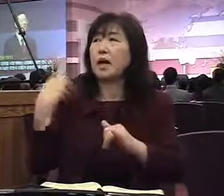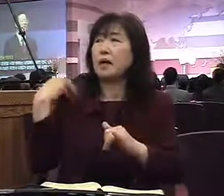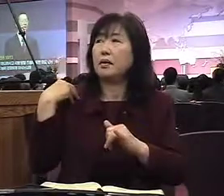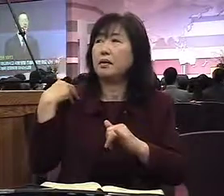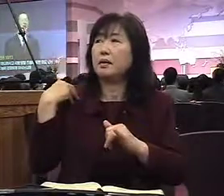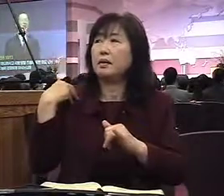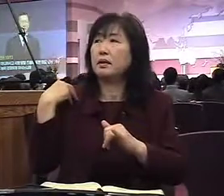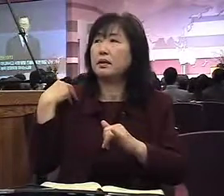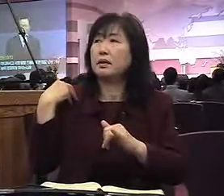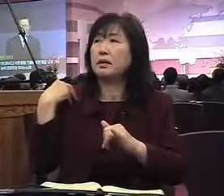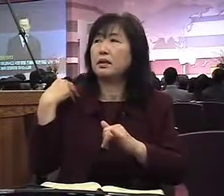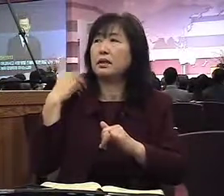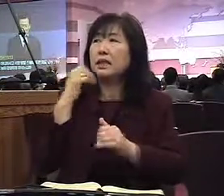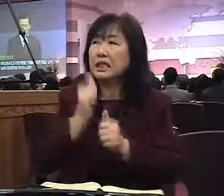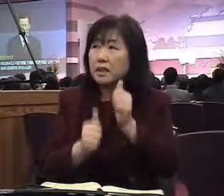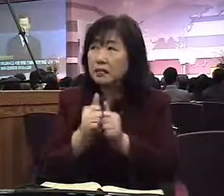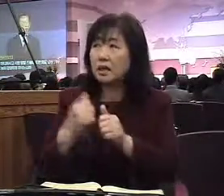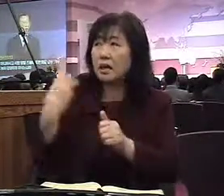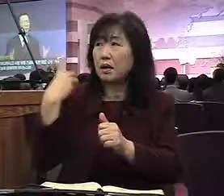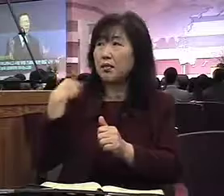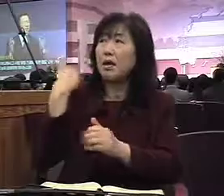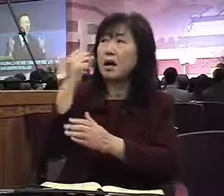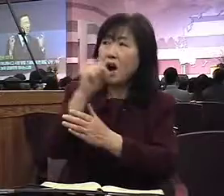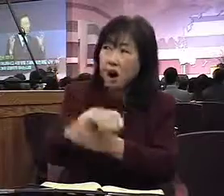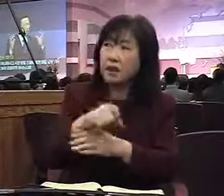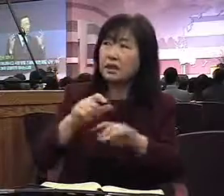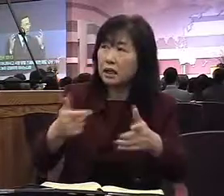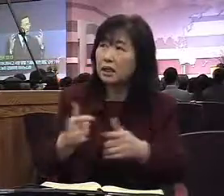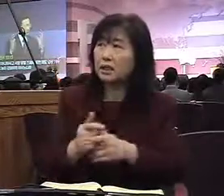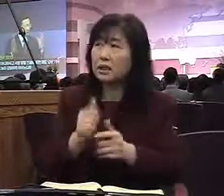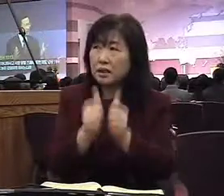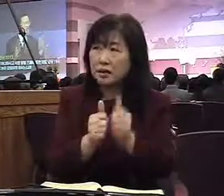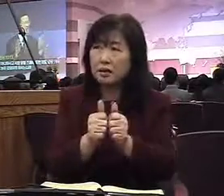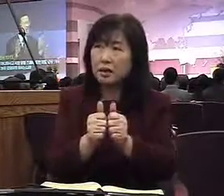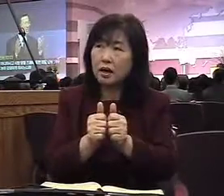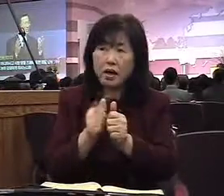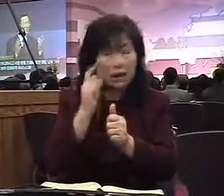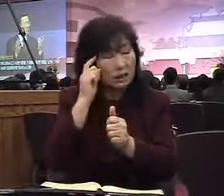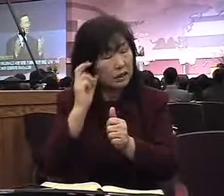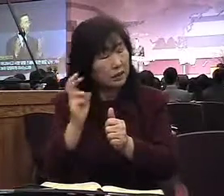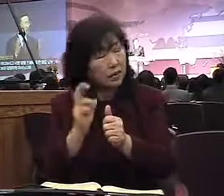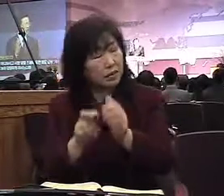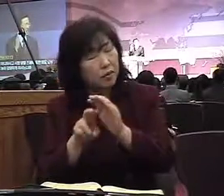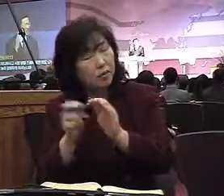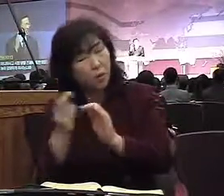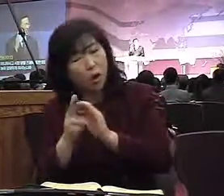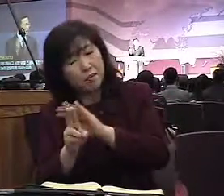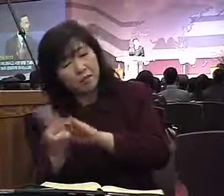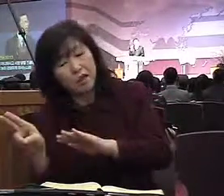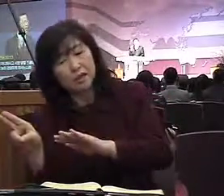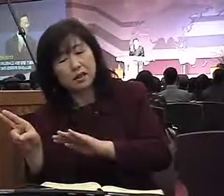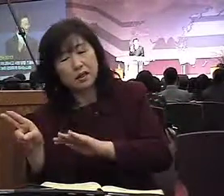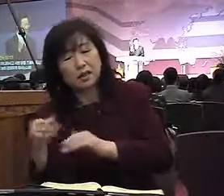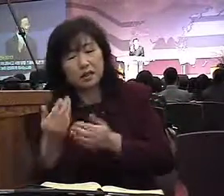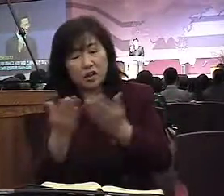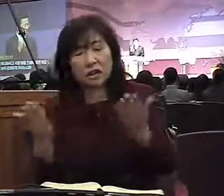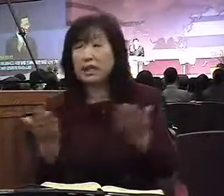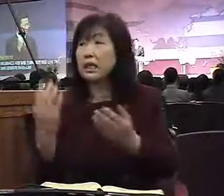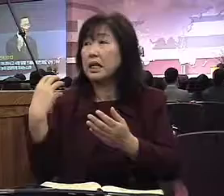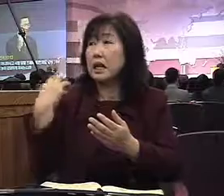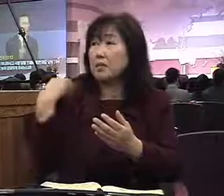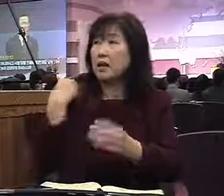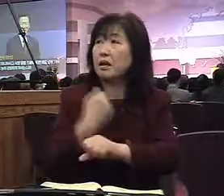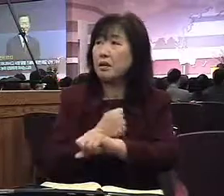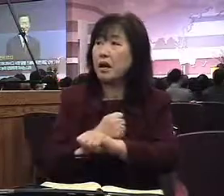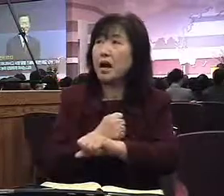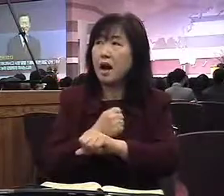못할 시험당함을 허락지 아니하시고 시험당할 쯤에 또한 피할 길을 냈어 너희를 능히 감당하게